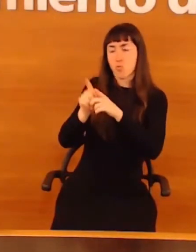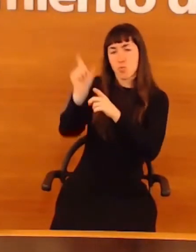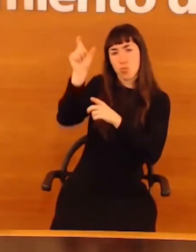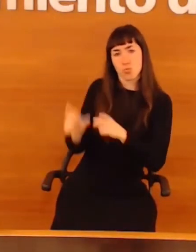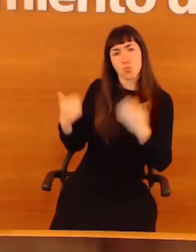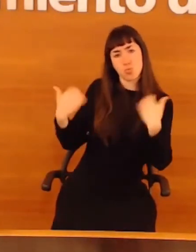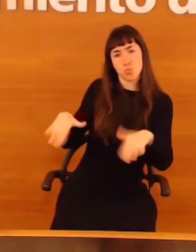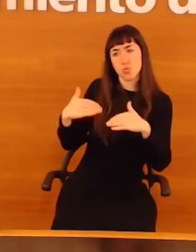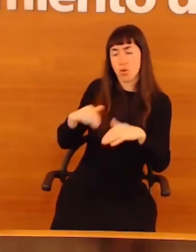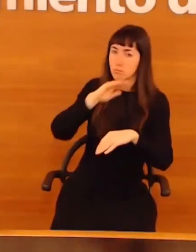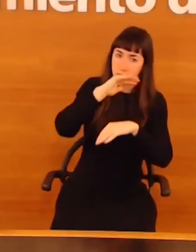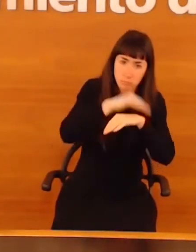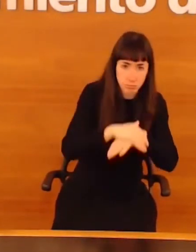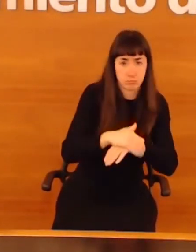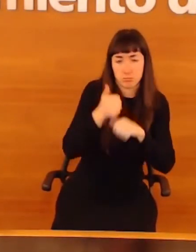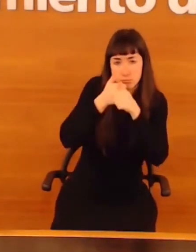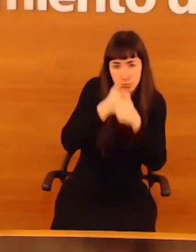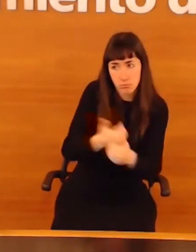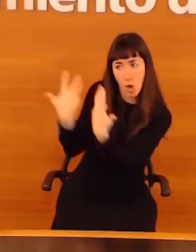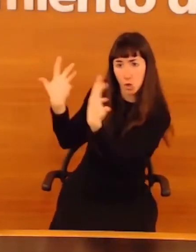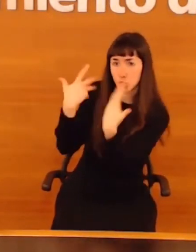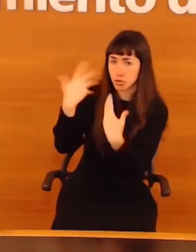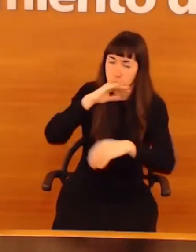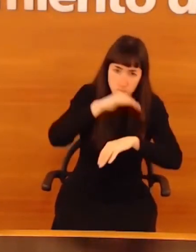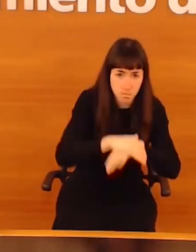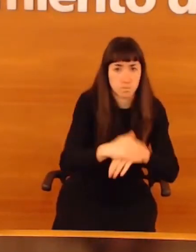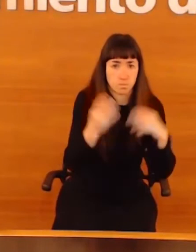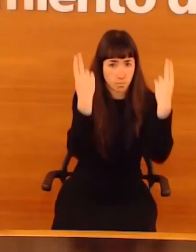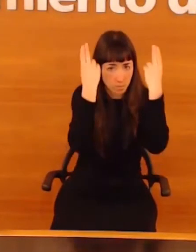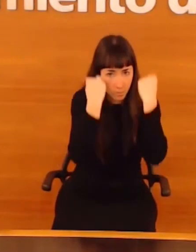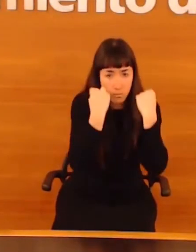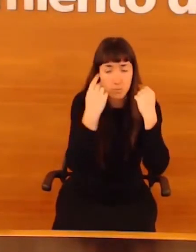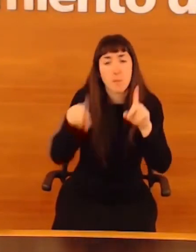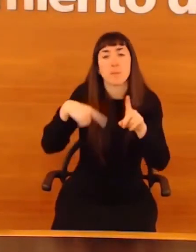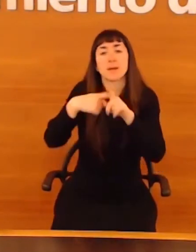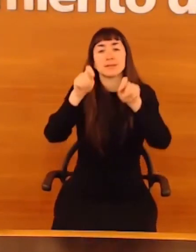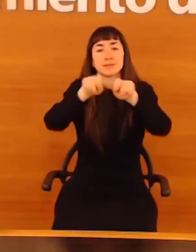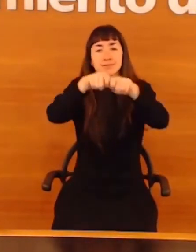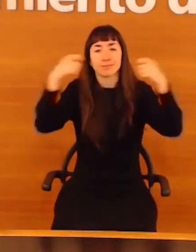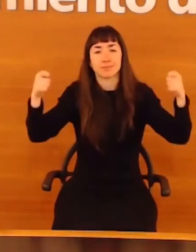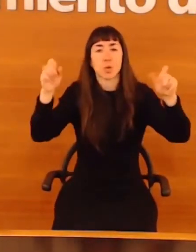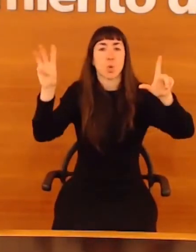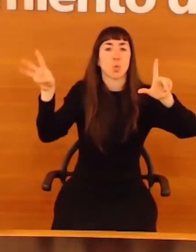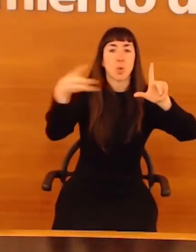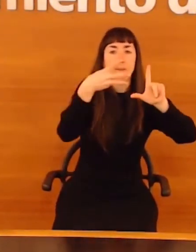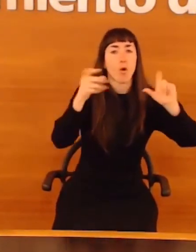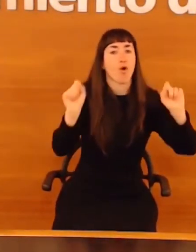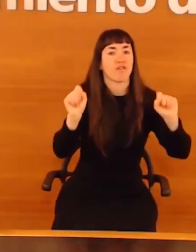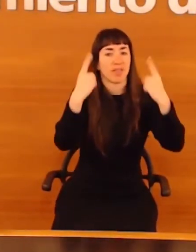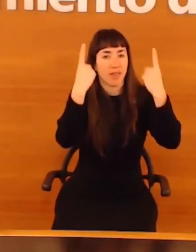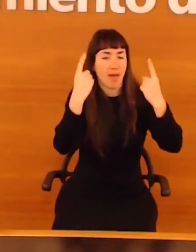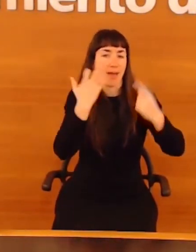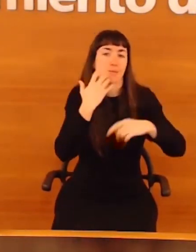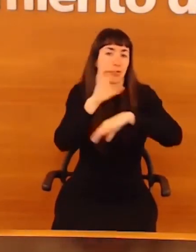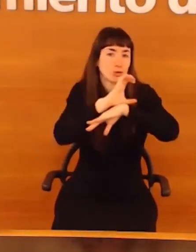hagamos caso de todas las recomendaciones y lo hagamos, por favor, a través de las vías oficiales, bien sean las webs de la Consejería